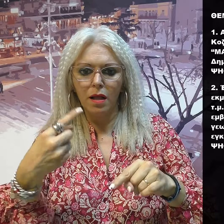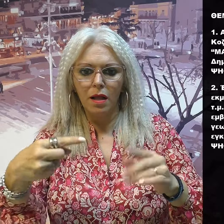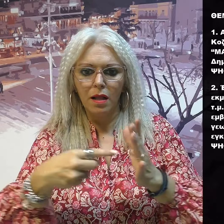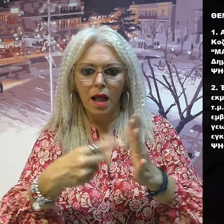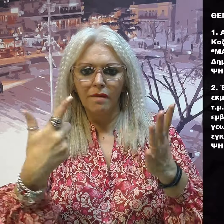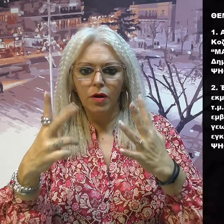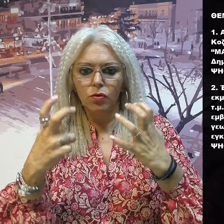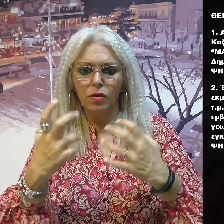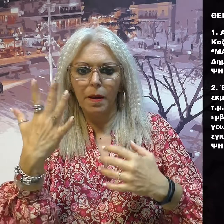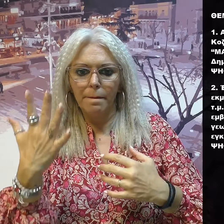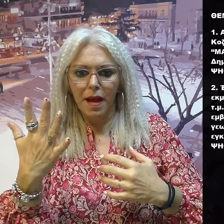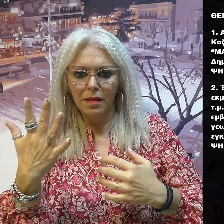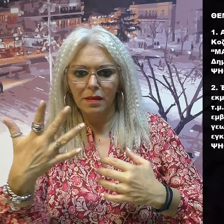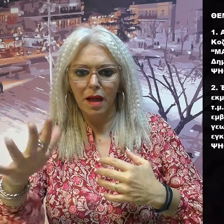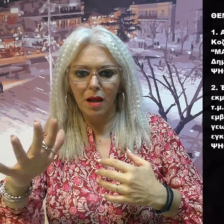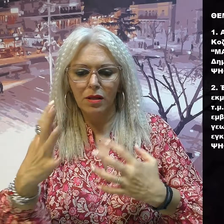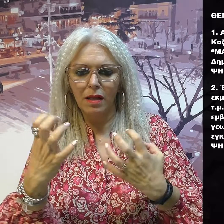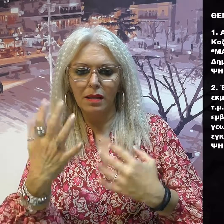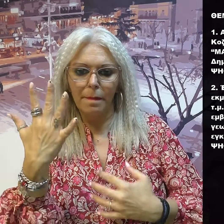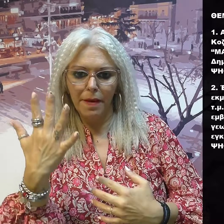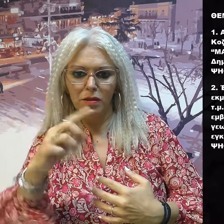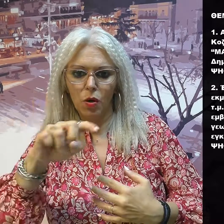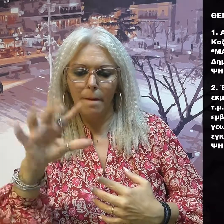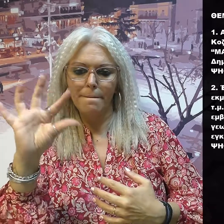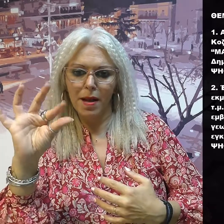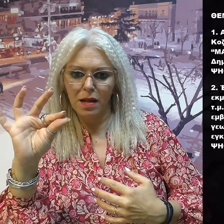13.248,83 τετραγωνικών μέτρων συνολικού εμβαδού